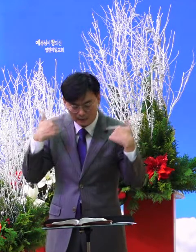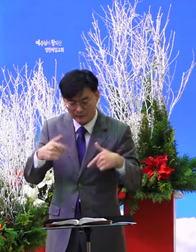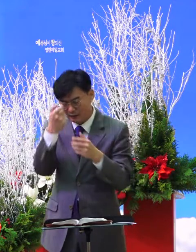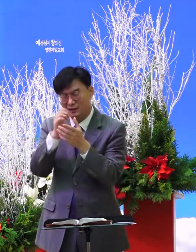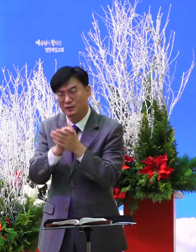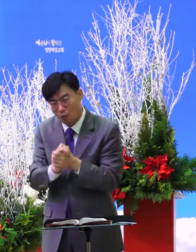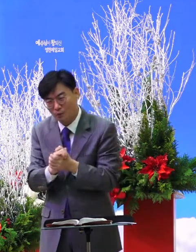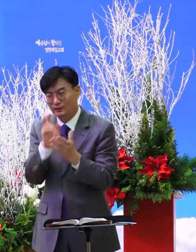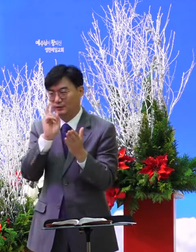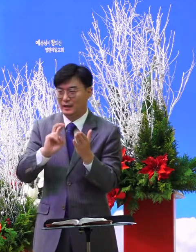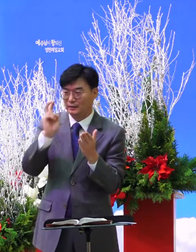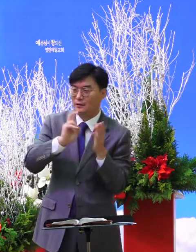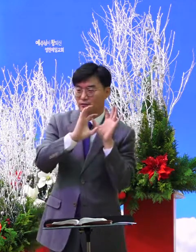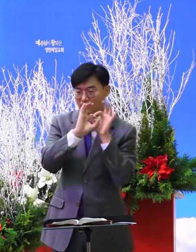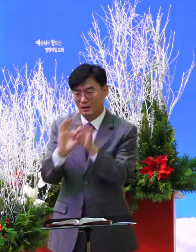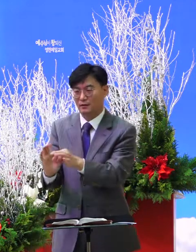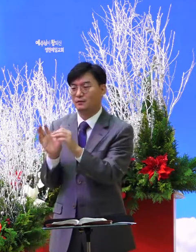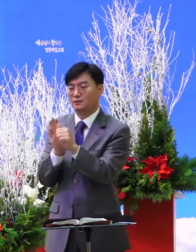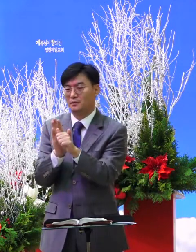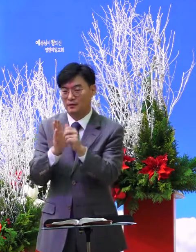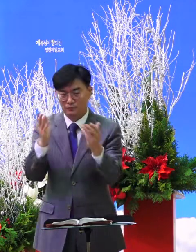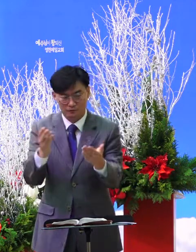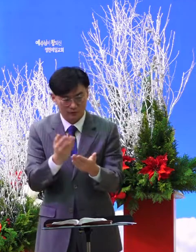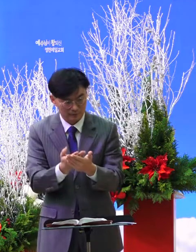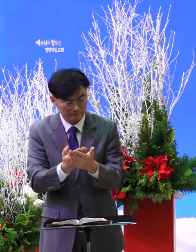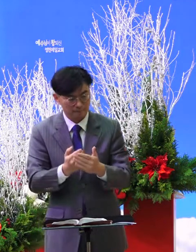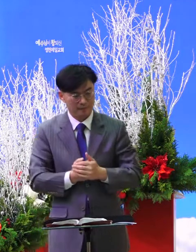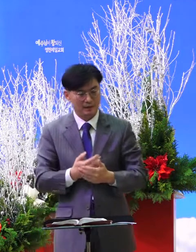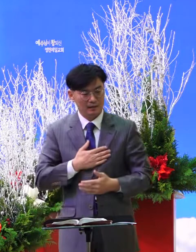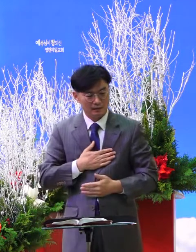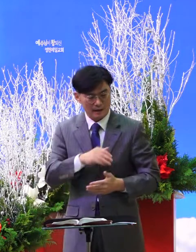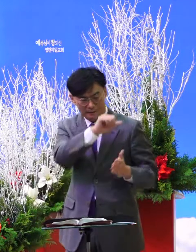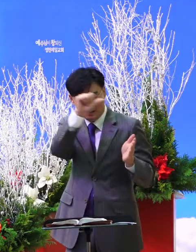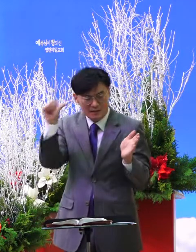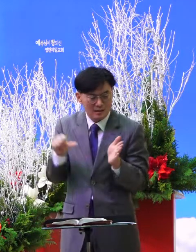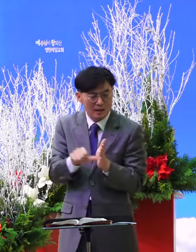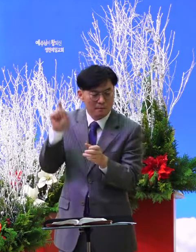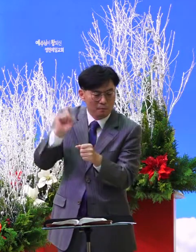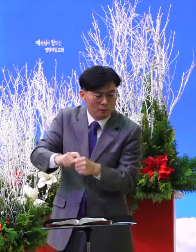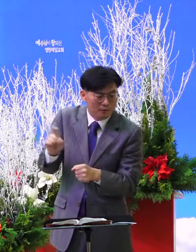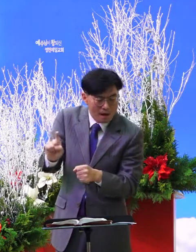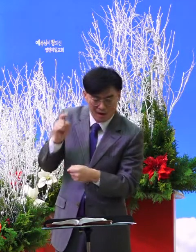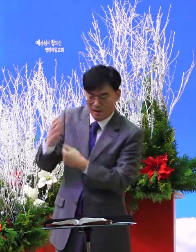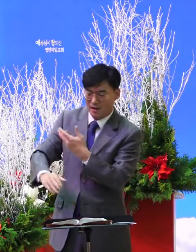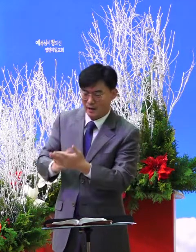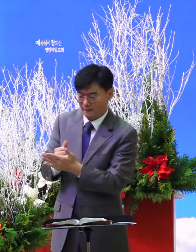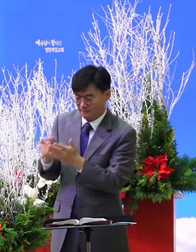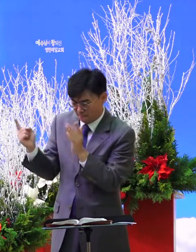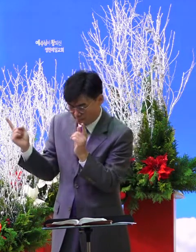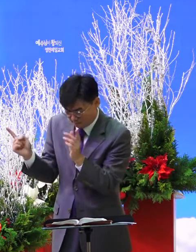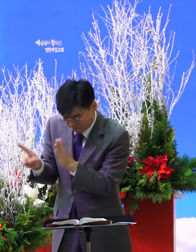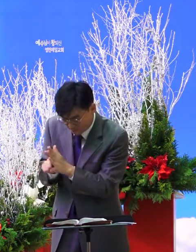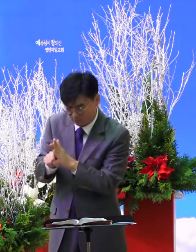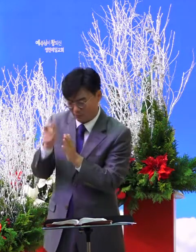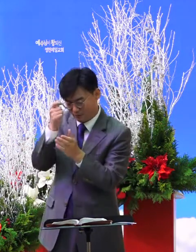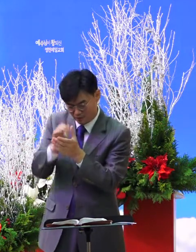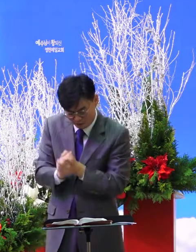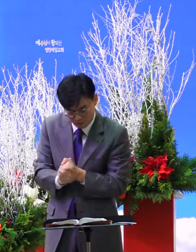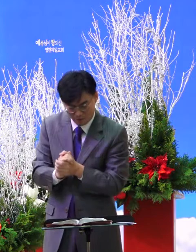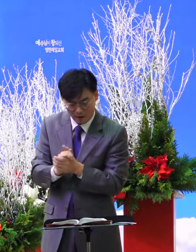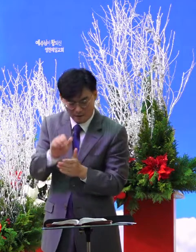않는 삶을 사는 것이 내 삶의 참된 목적이 되게 하여 주시옵소서. 하나님 아버지,